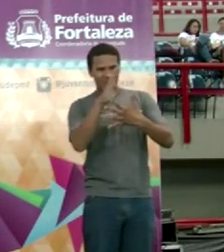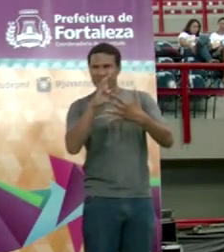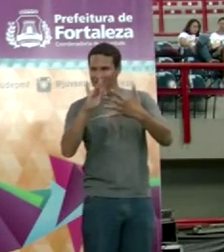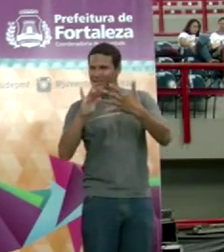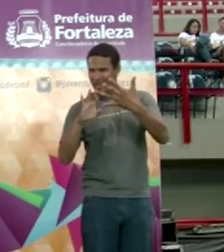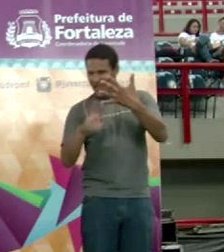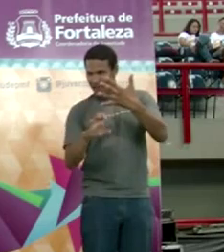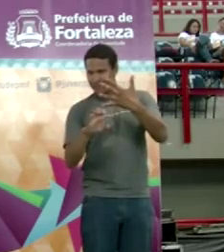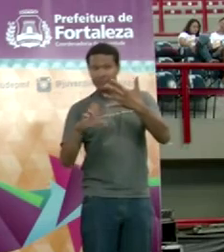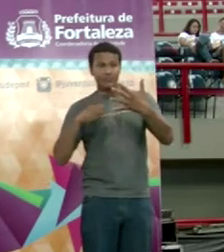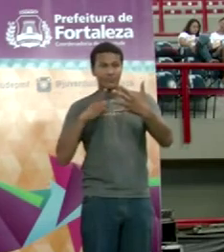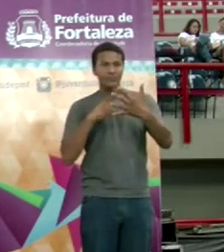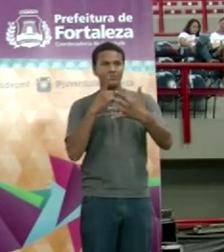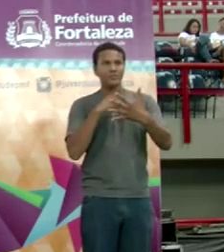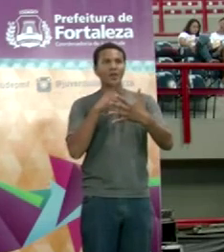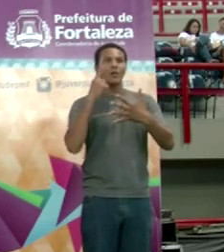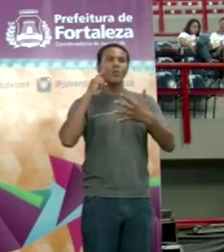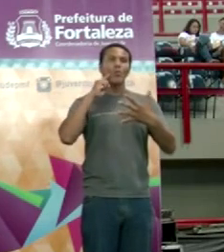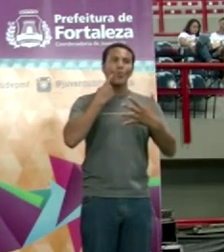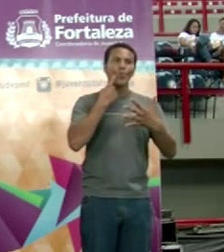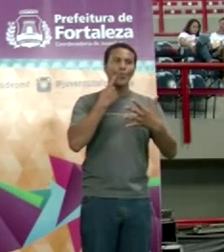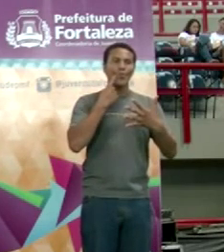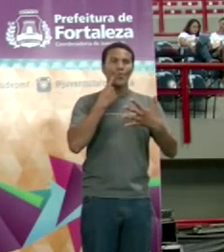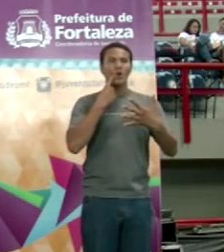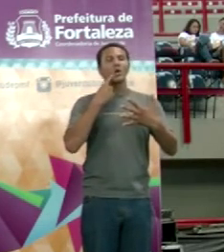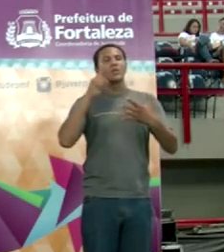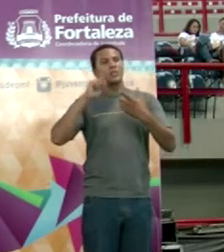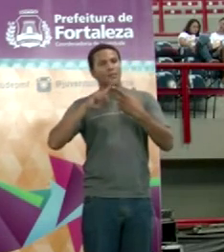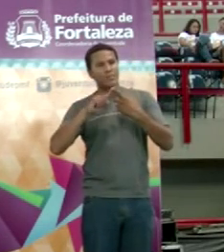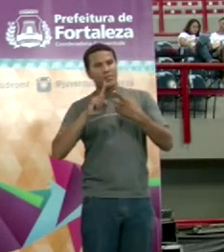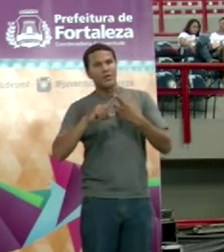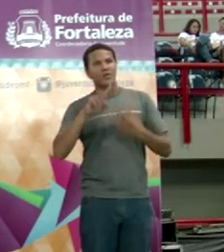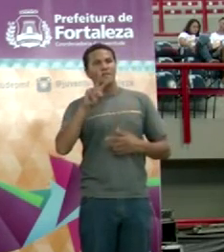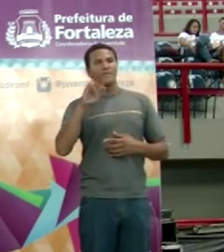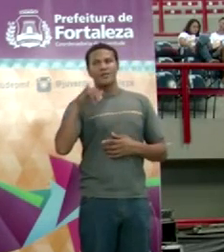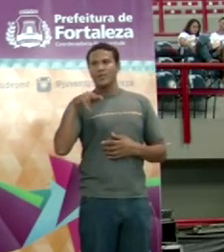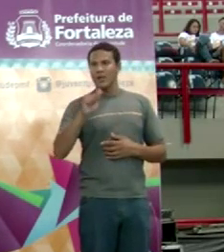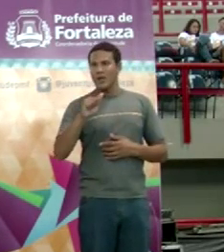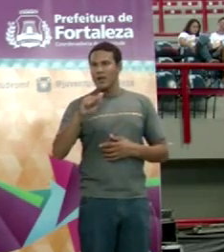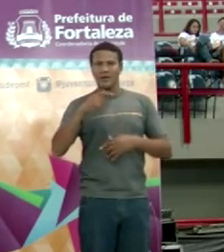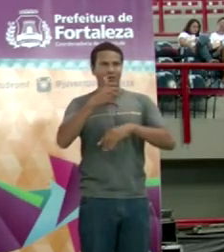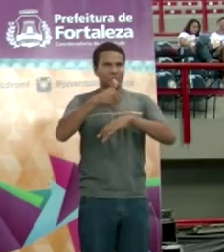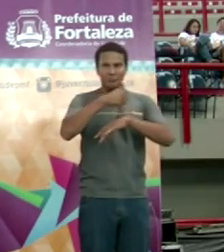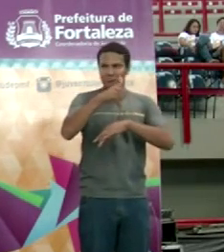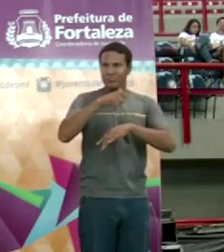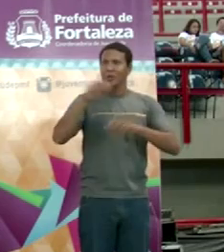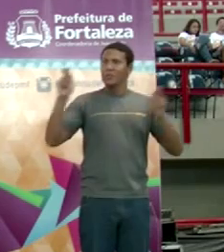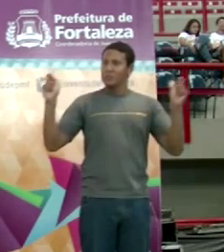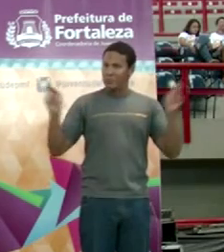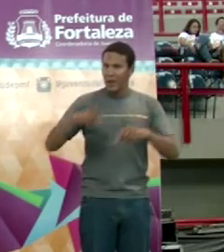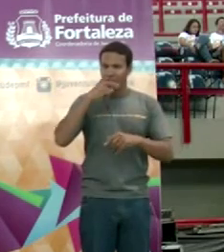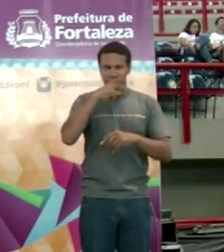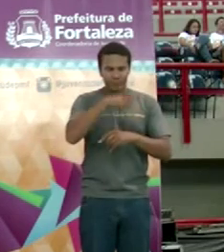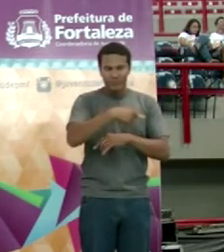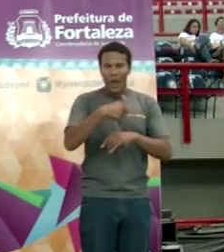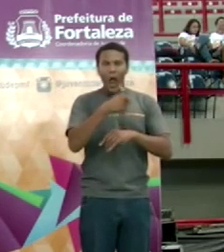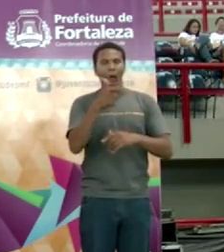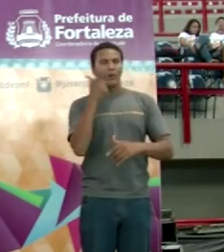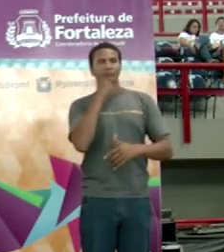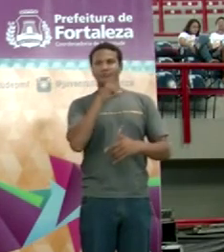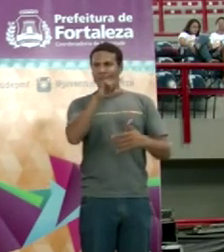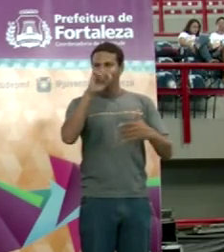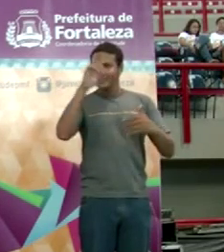vinagre. Porque no limão e no vinagre tem ácidos que neutralizam essa amina aí, que é responsável pelo